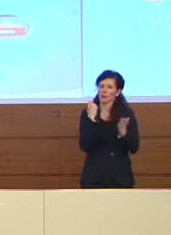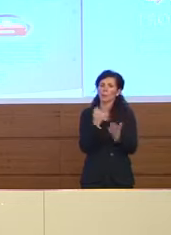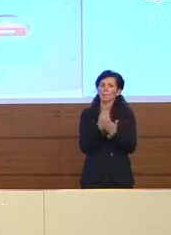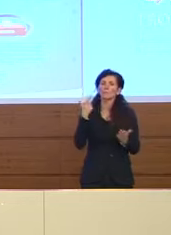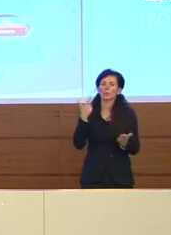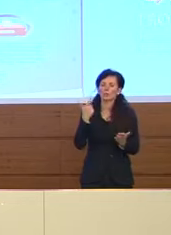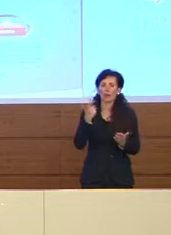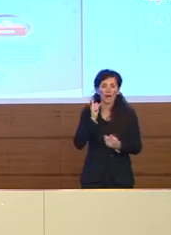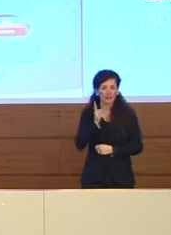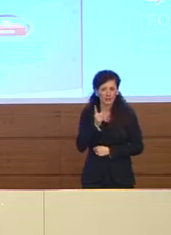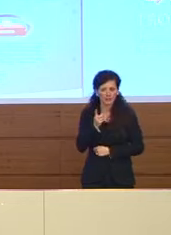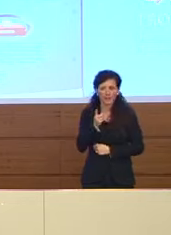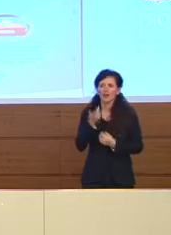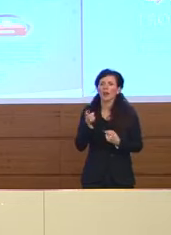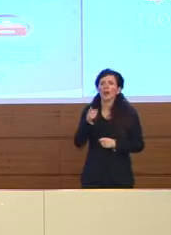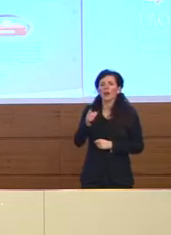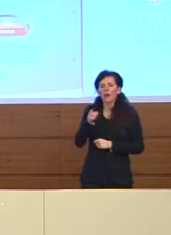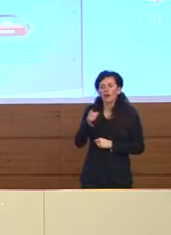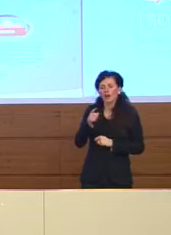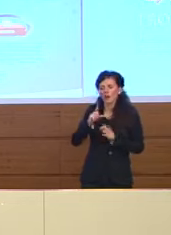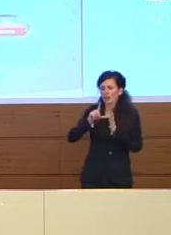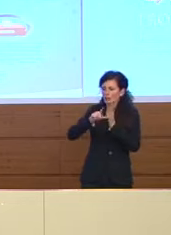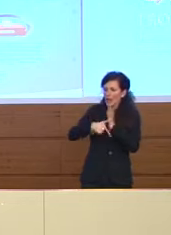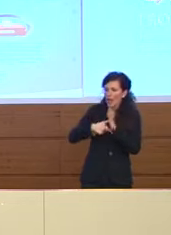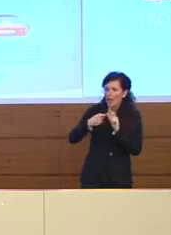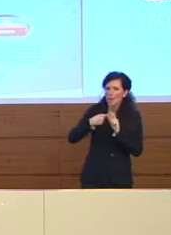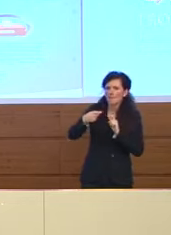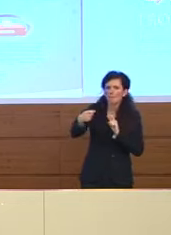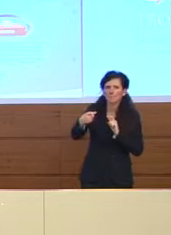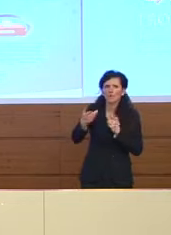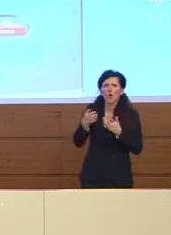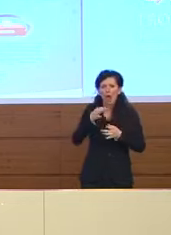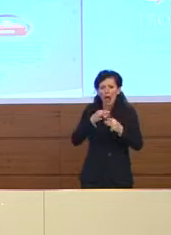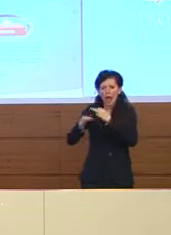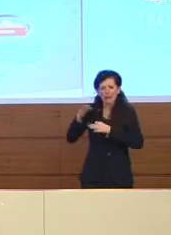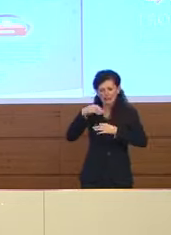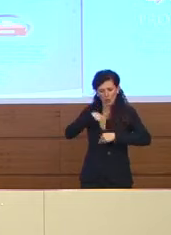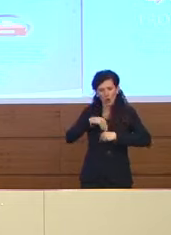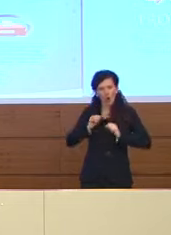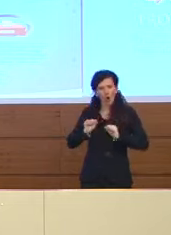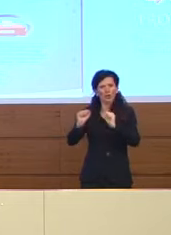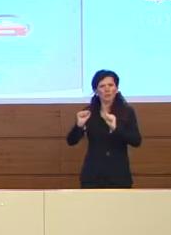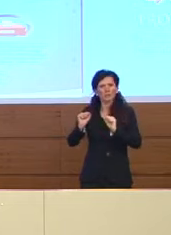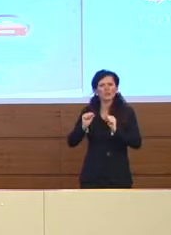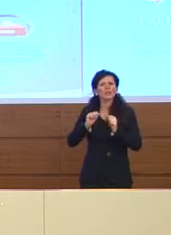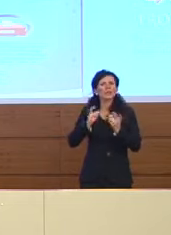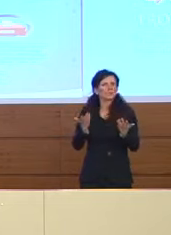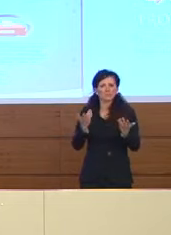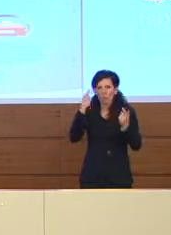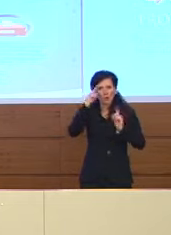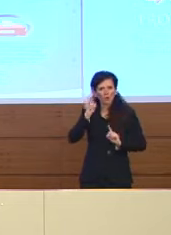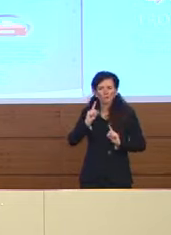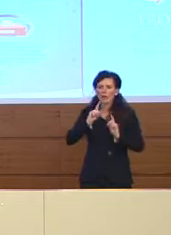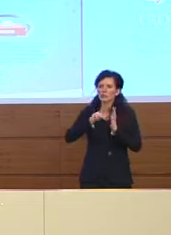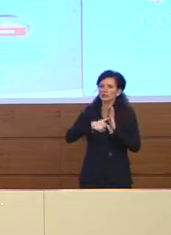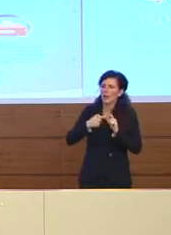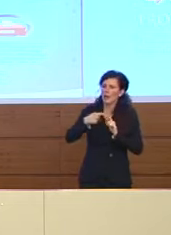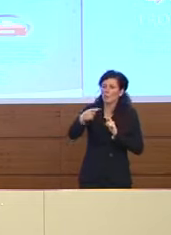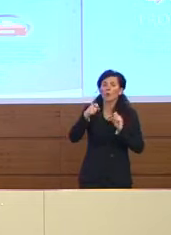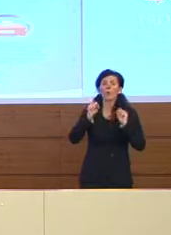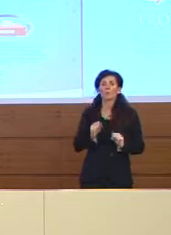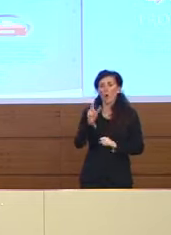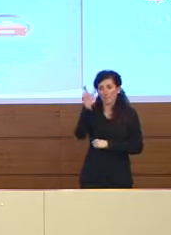non sappiamo per quanto tempo perdurano quindi un soggetto che magari fosse positivo